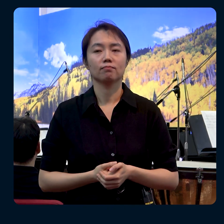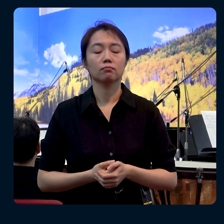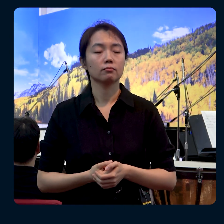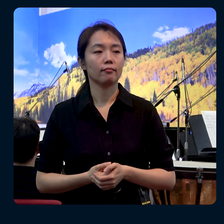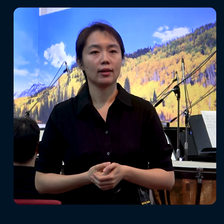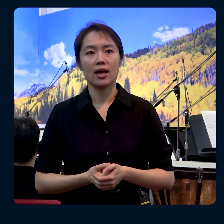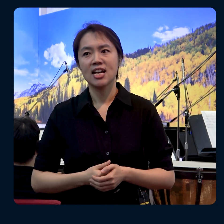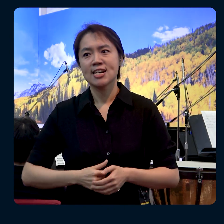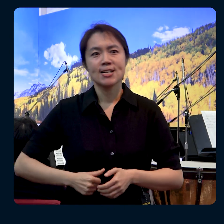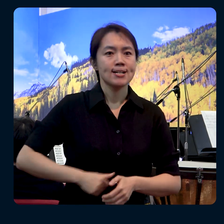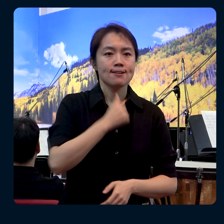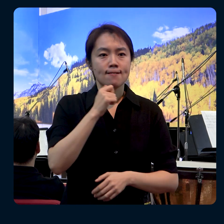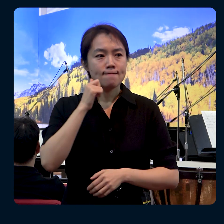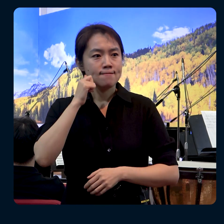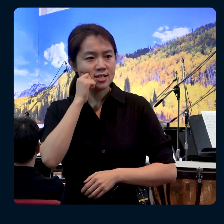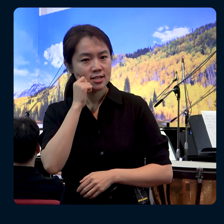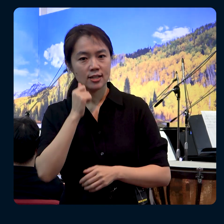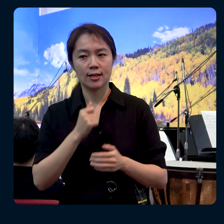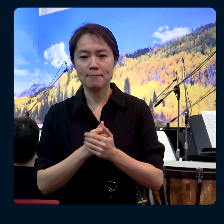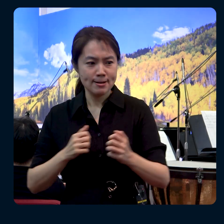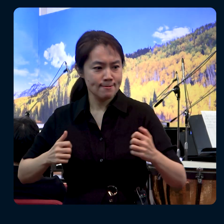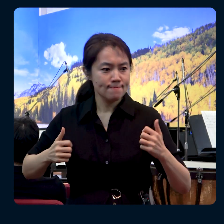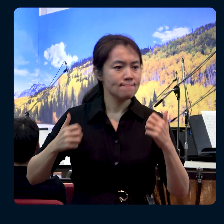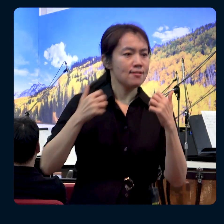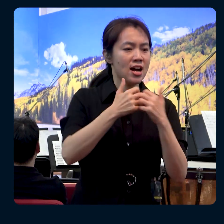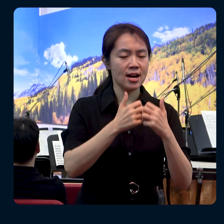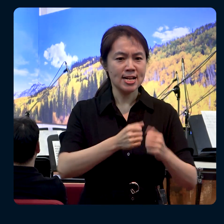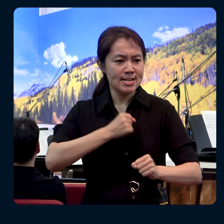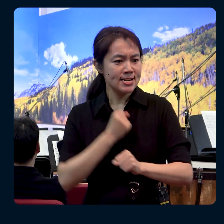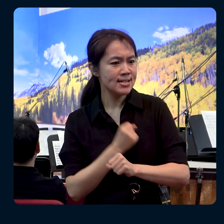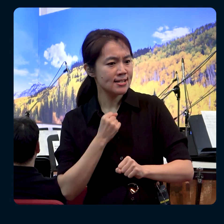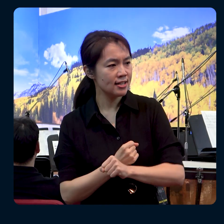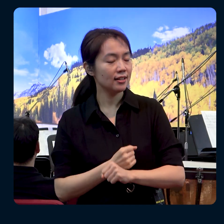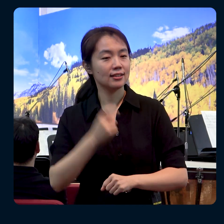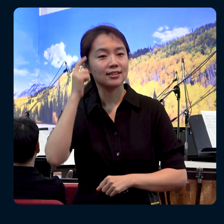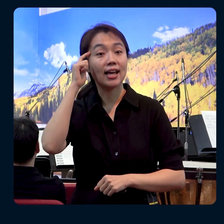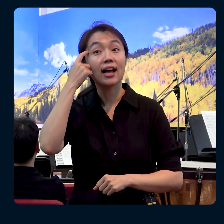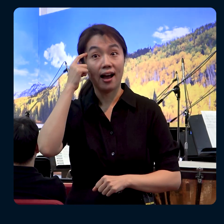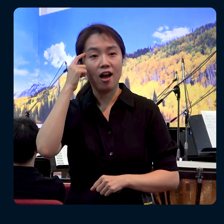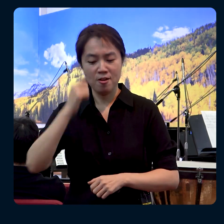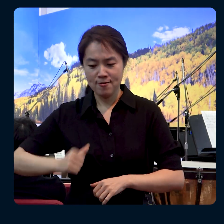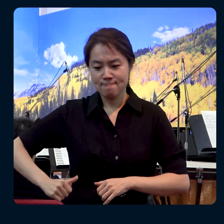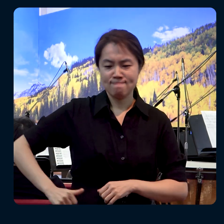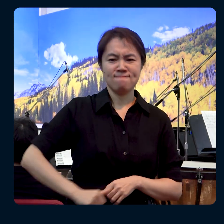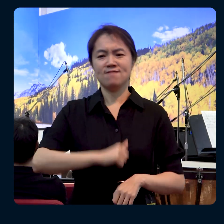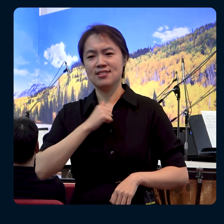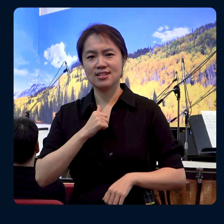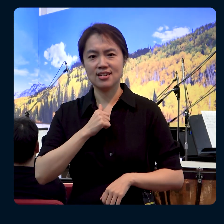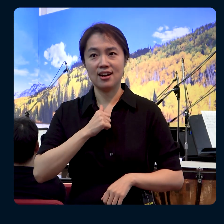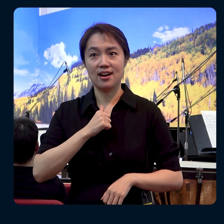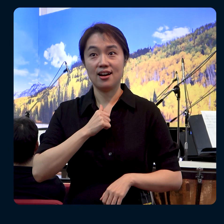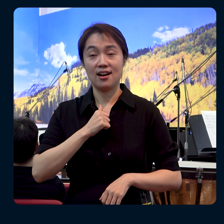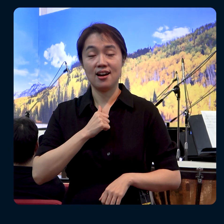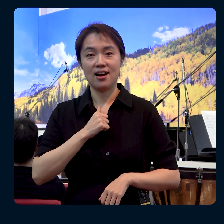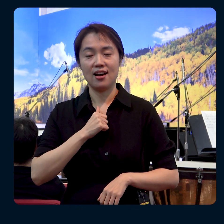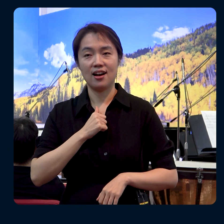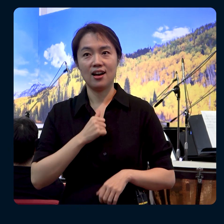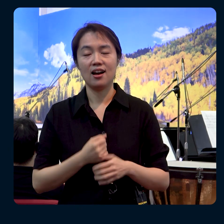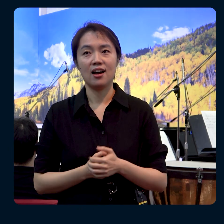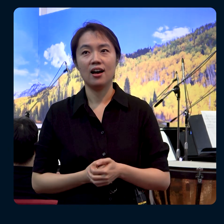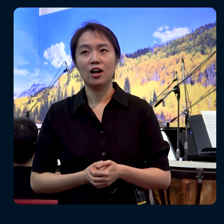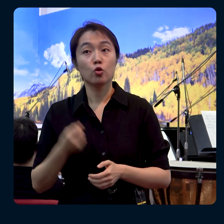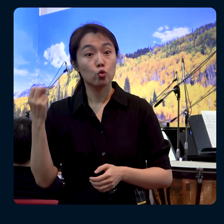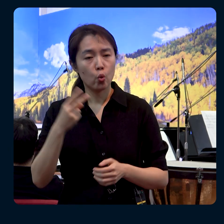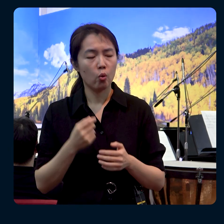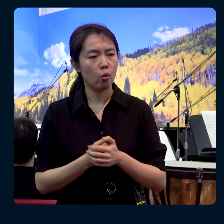이상은 참을 수가 없다. 판을 뒤집든 결판을 내든 해야겠다는 그런 어떤 분노와, 그리고 정말 이러다가